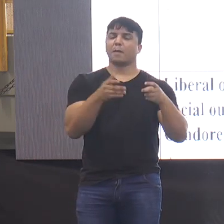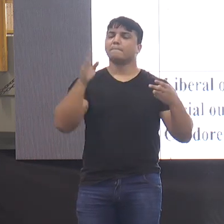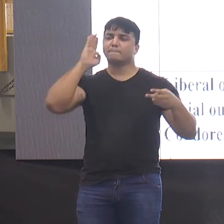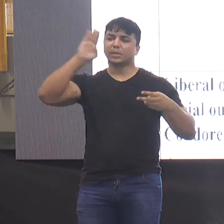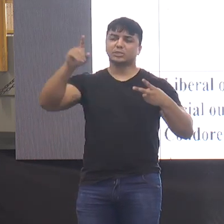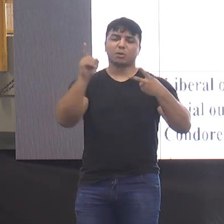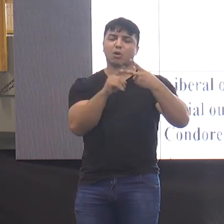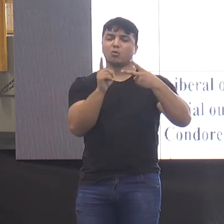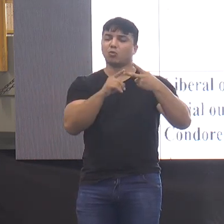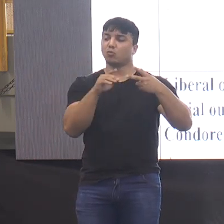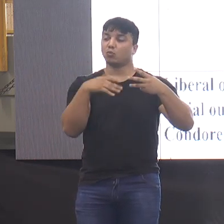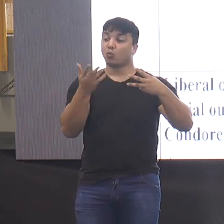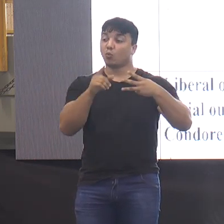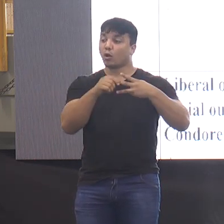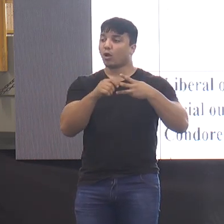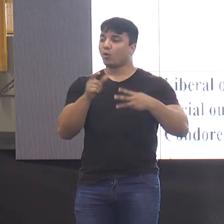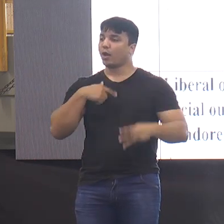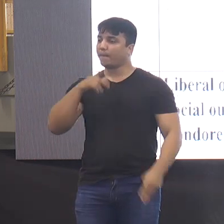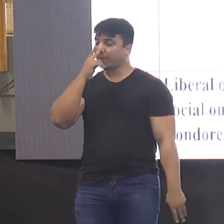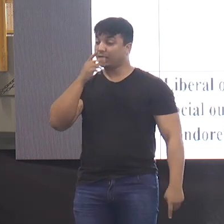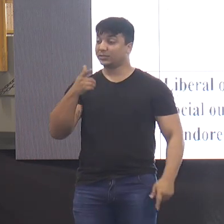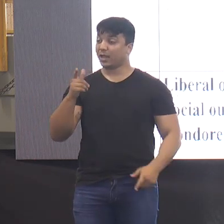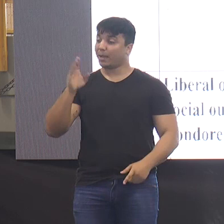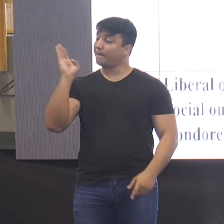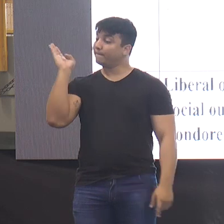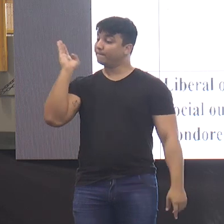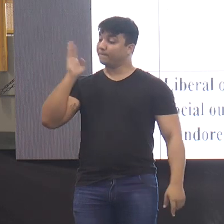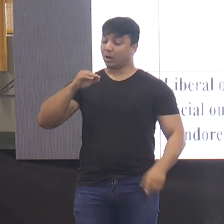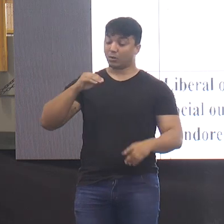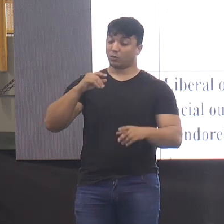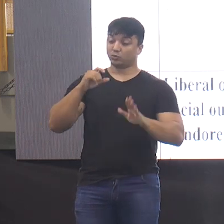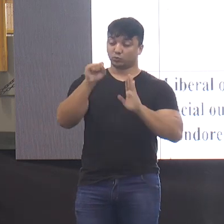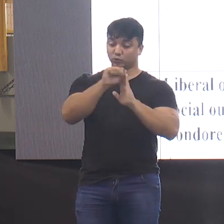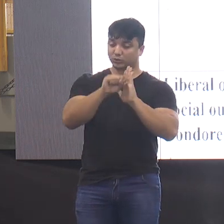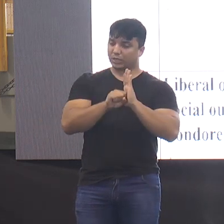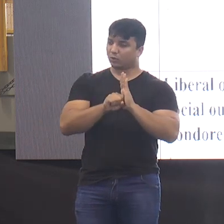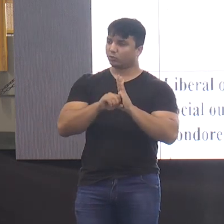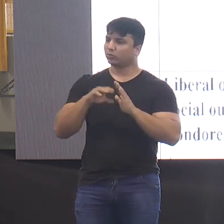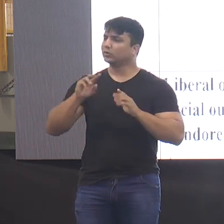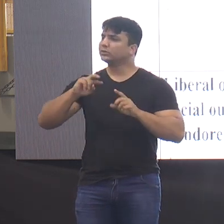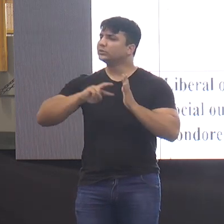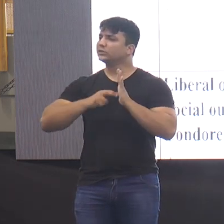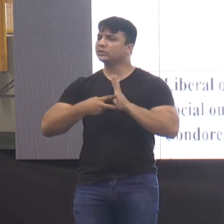romantismo? É o mal do século. O que é o mal do século?